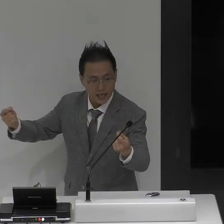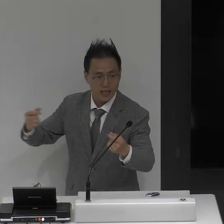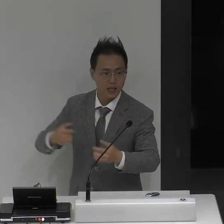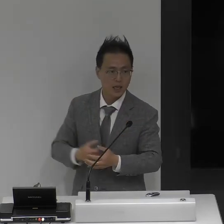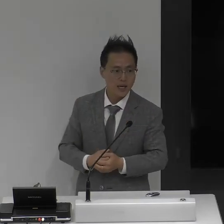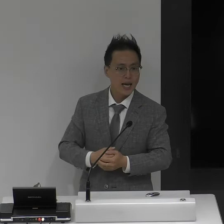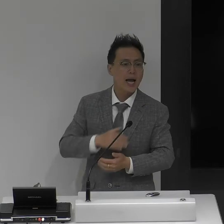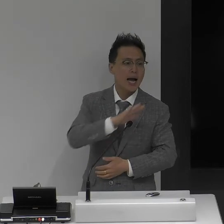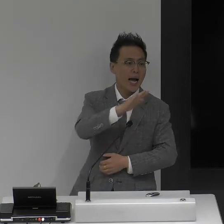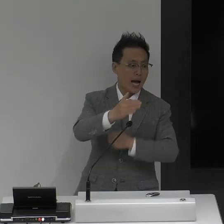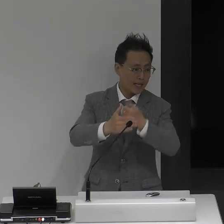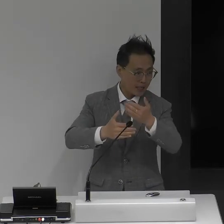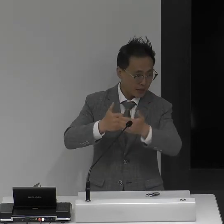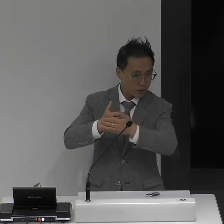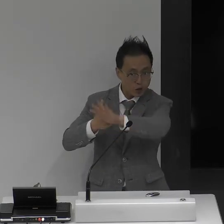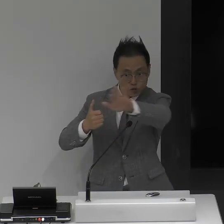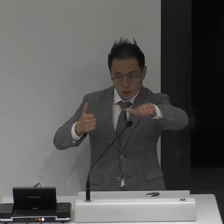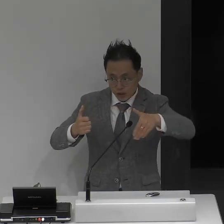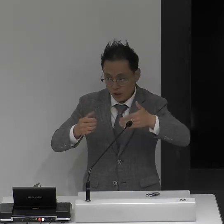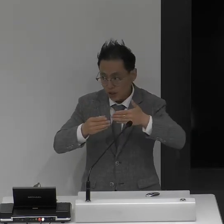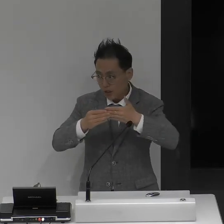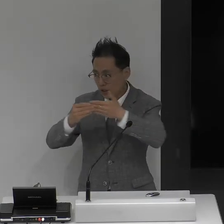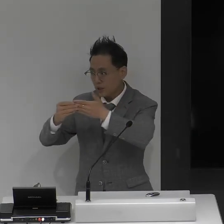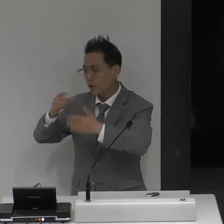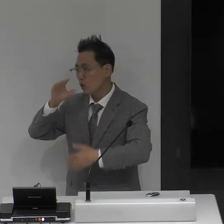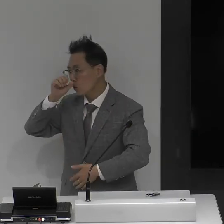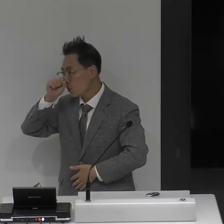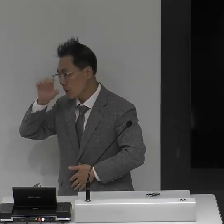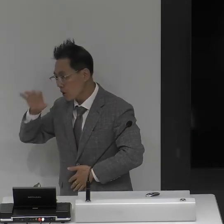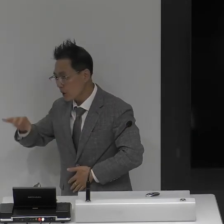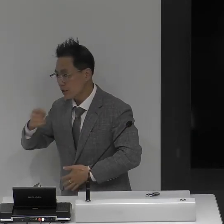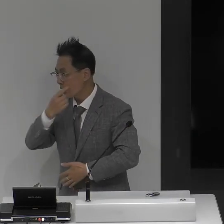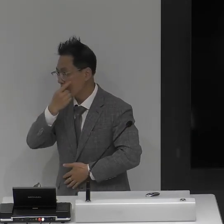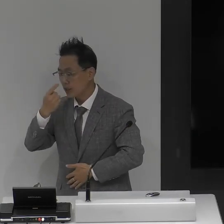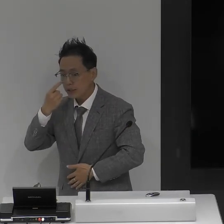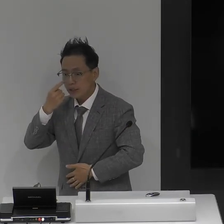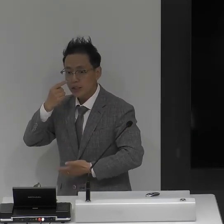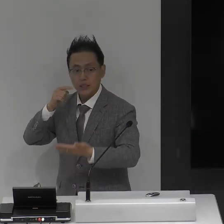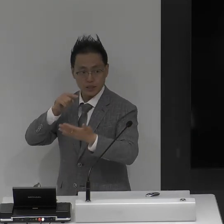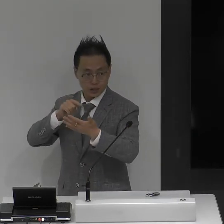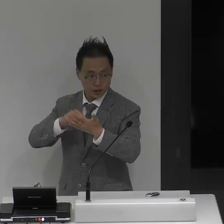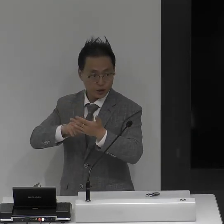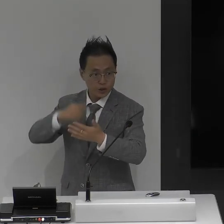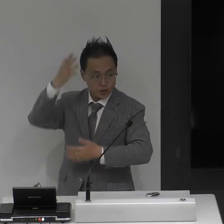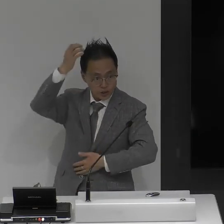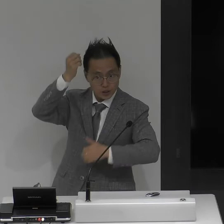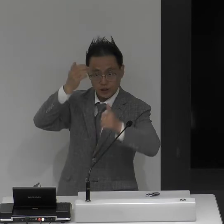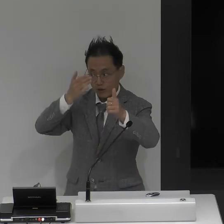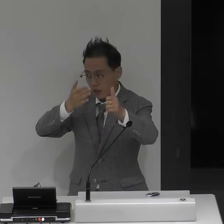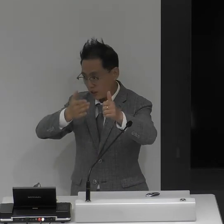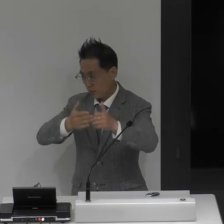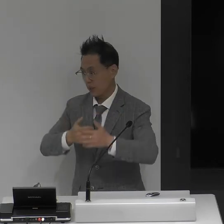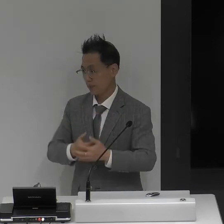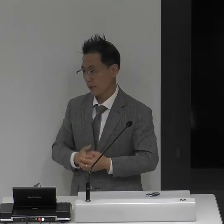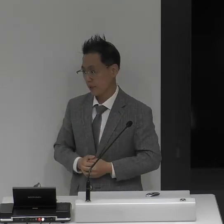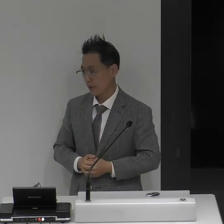자체가 하나님께서 우리를 선으로 인도하셨다는 증거인 줄 기억하시기